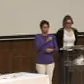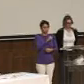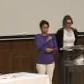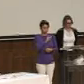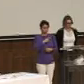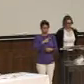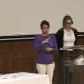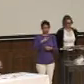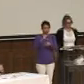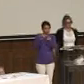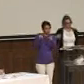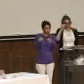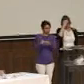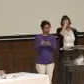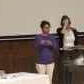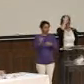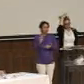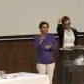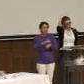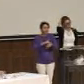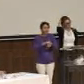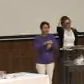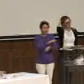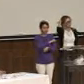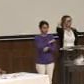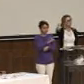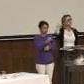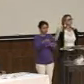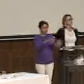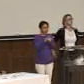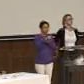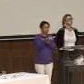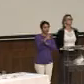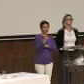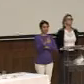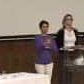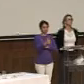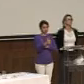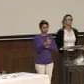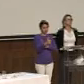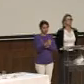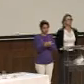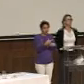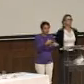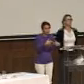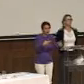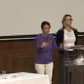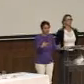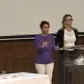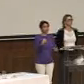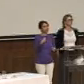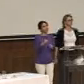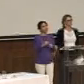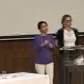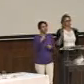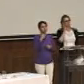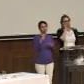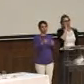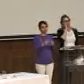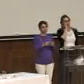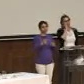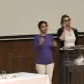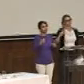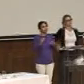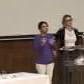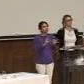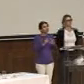gabinete, mas daquilo que a gente conversa com os estudantes. Quando eu chego lá para dar aula e não tem material, eu fico sabendo, puxa vida, o que eu fiz não deu certo, então eu preciso corrigir